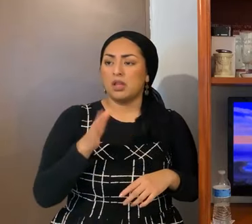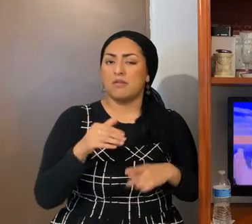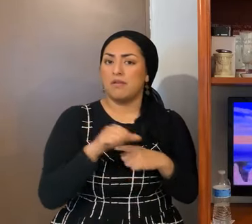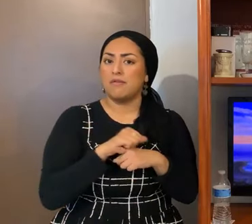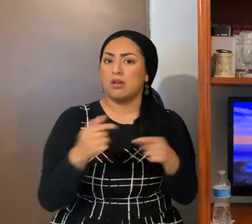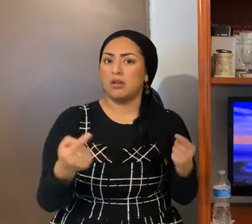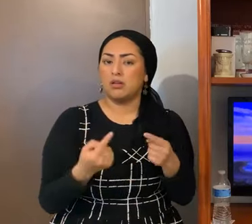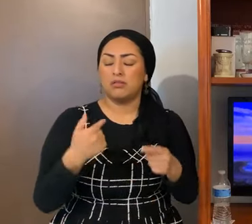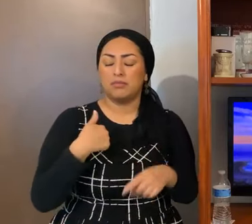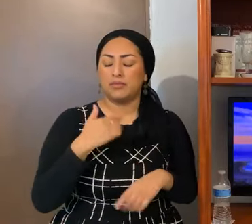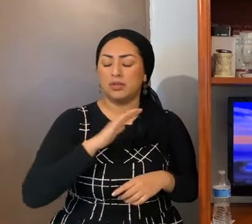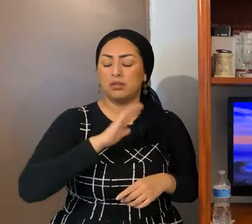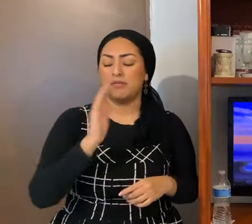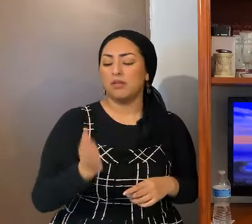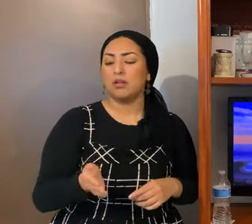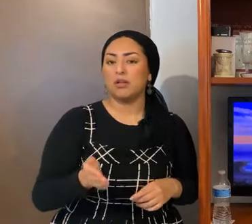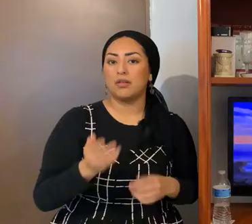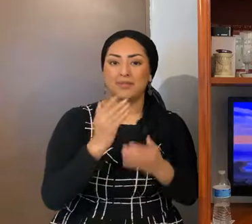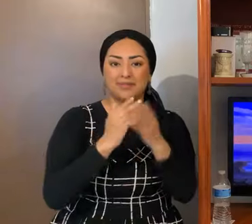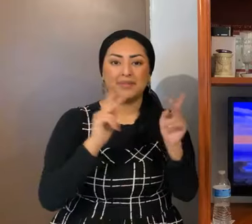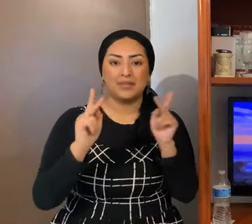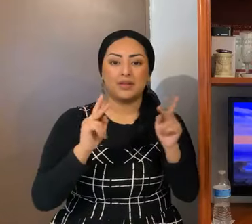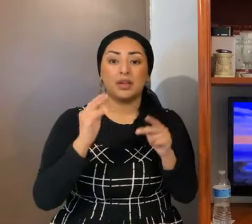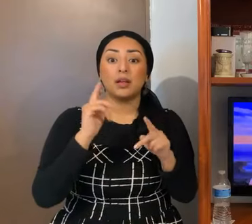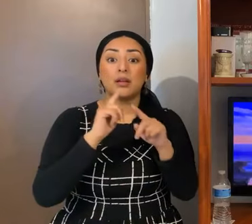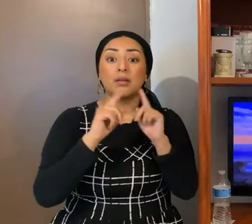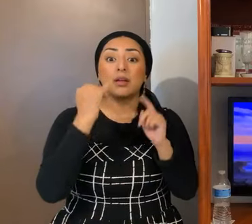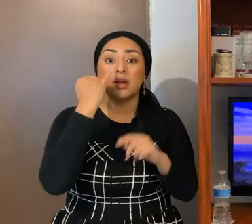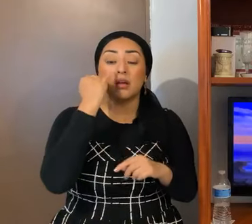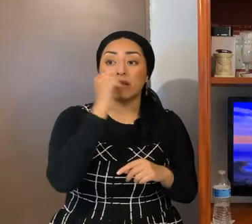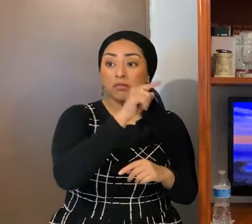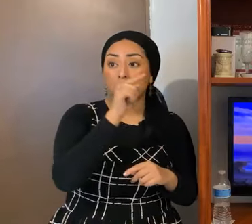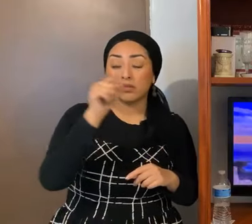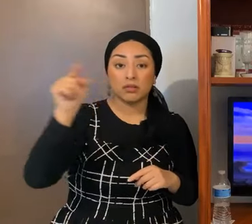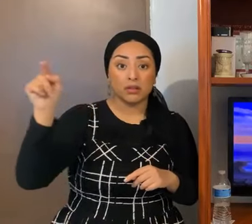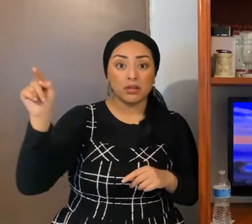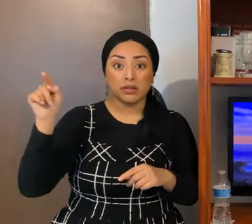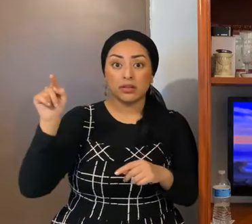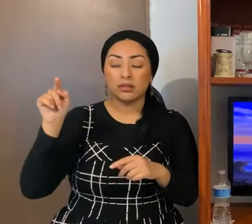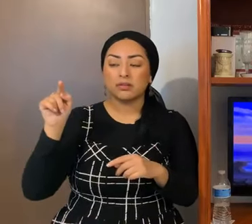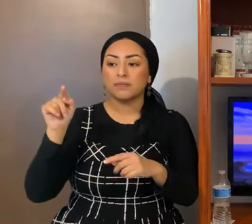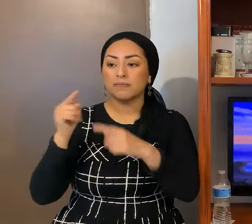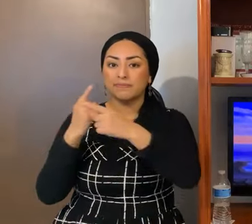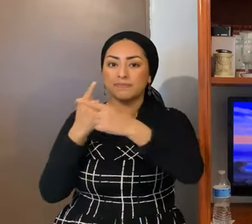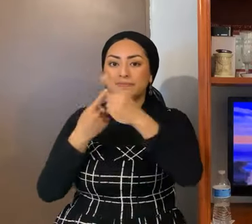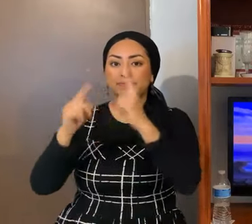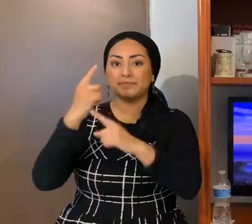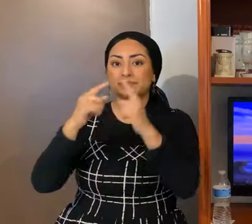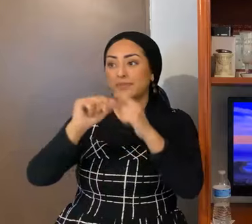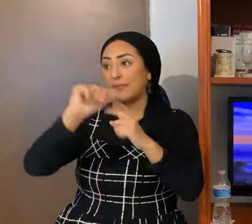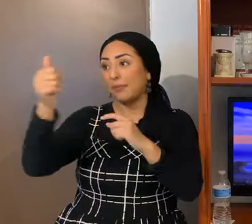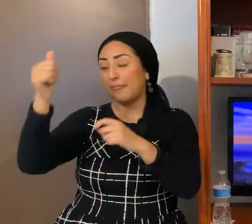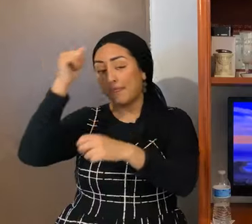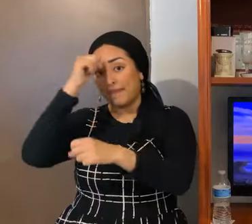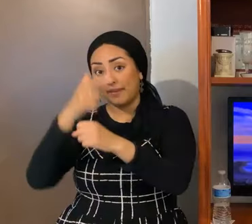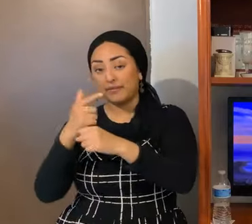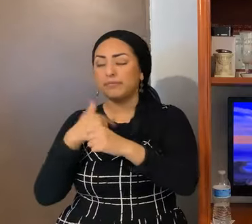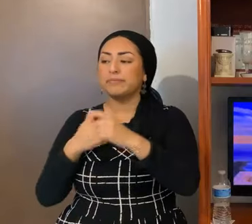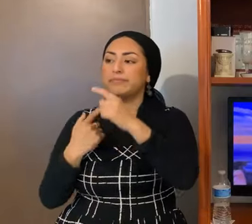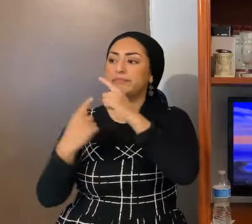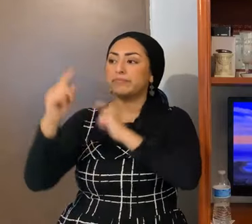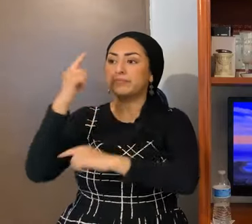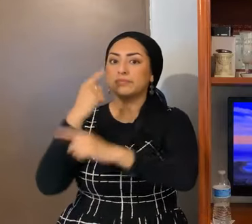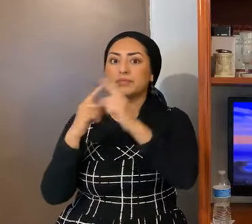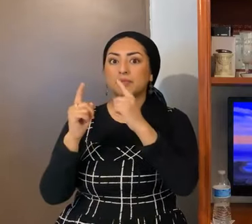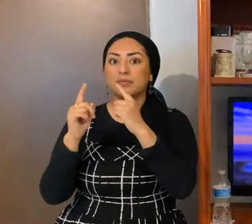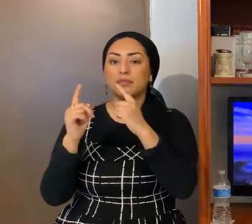estas inmoralidades, etcétera, etcétera. El hecho de recibir, de hablar mal de otro para quedar bien,